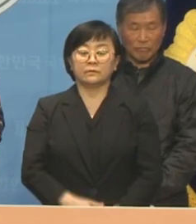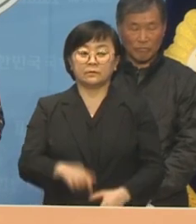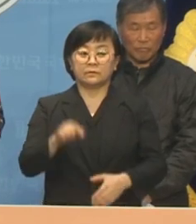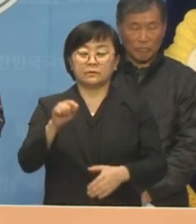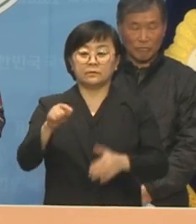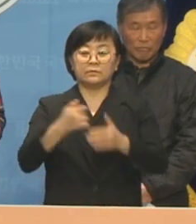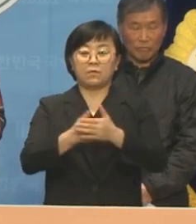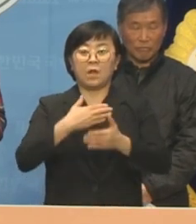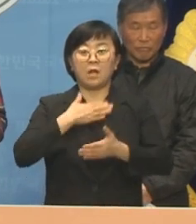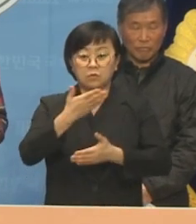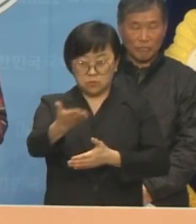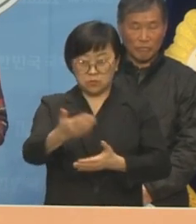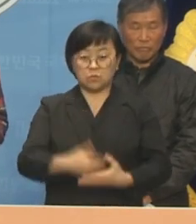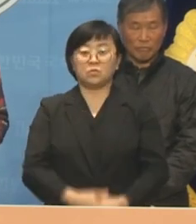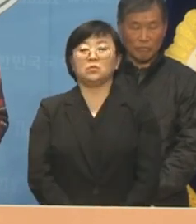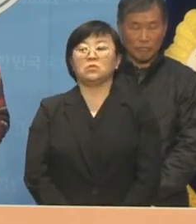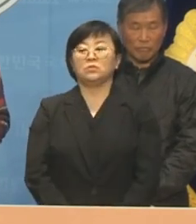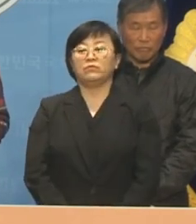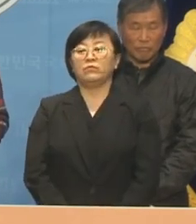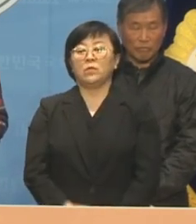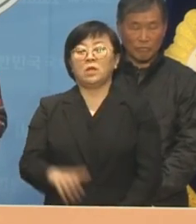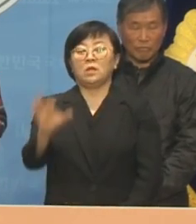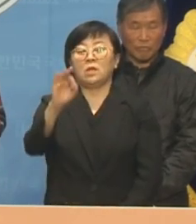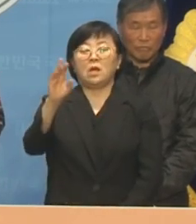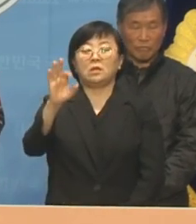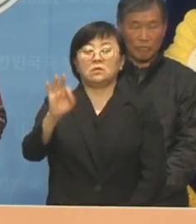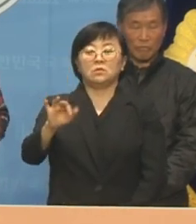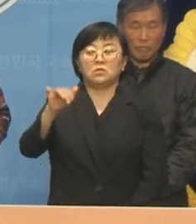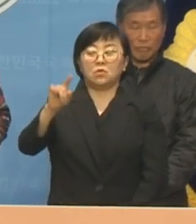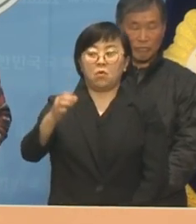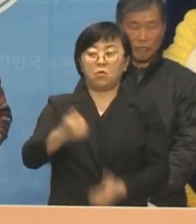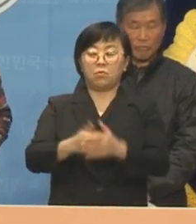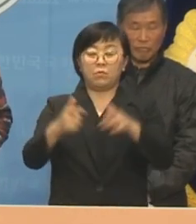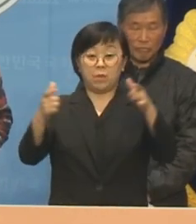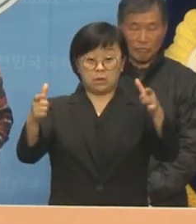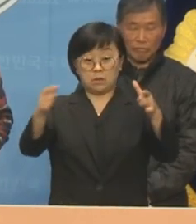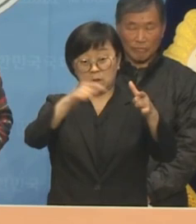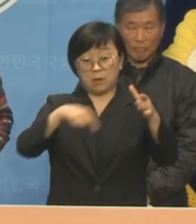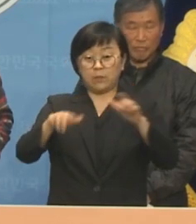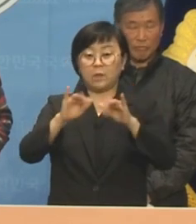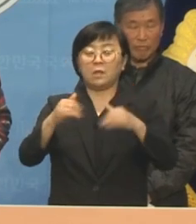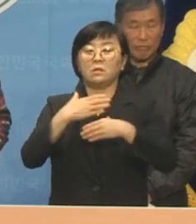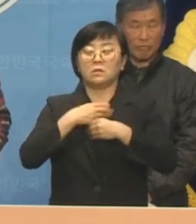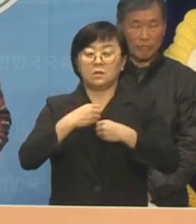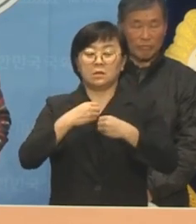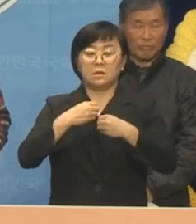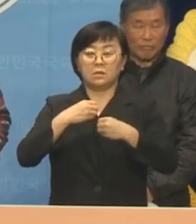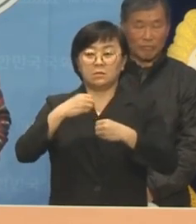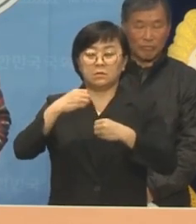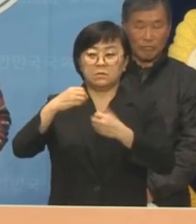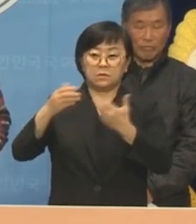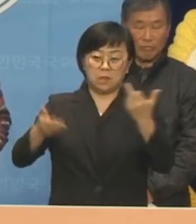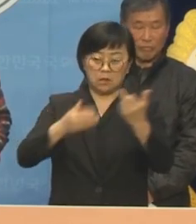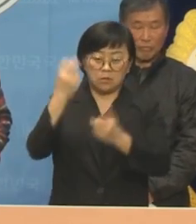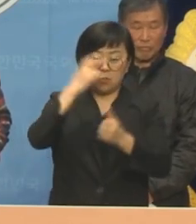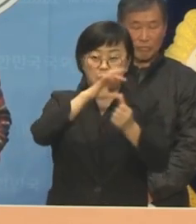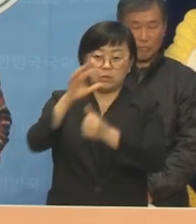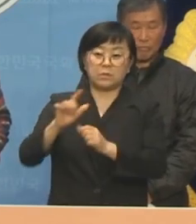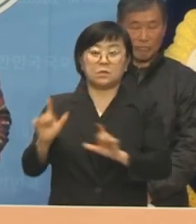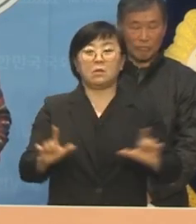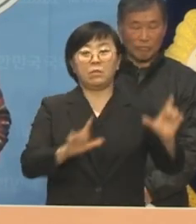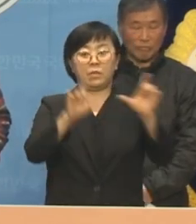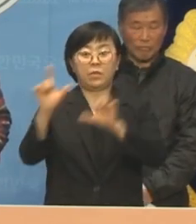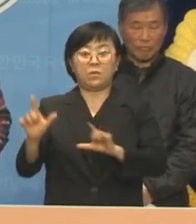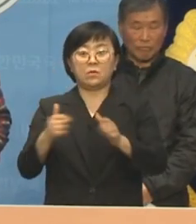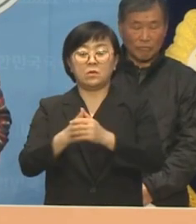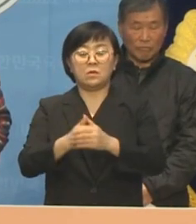이것들을 좀 알려주시고 양촌 면민들이 좀 더 안전한 공간에서 자연과 생태를 지켜가면서 살 수 있도록 더 이상